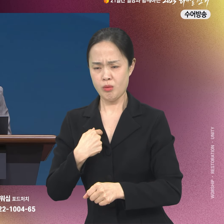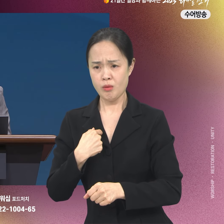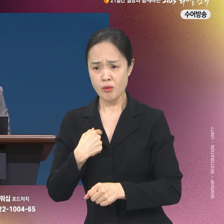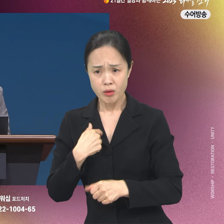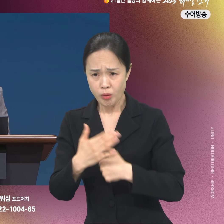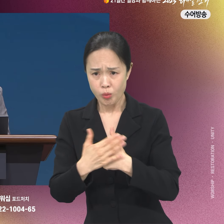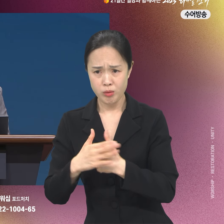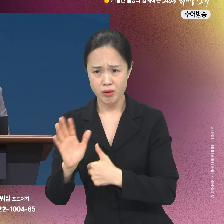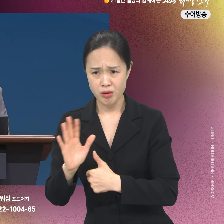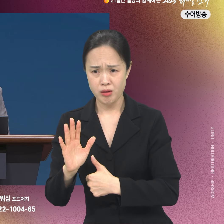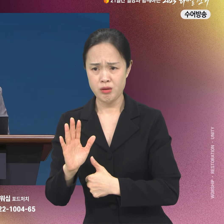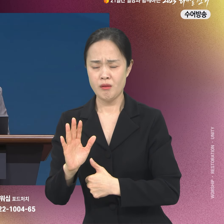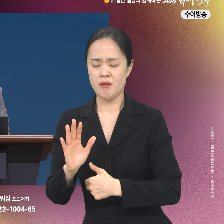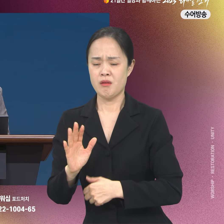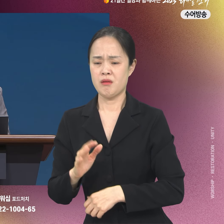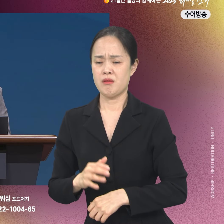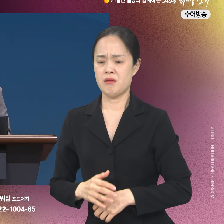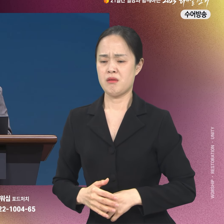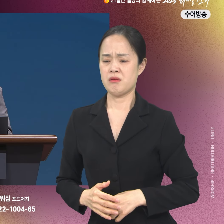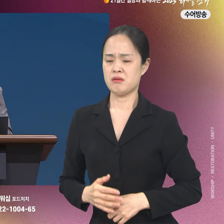사실은